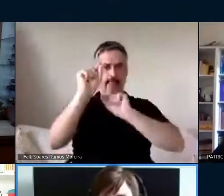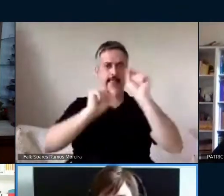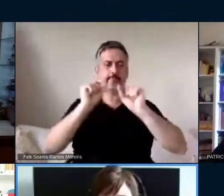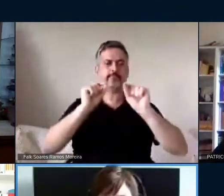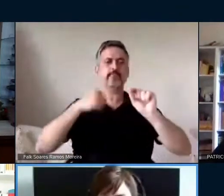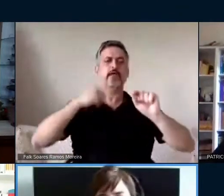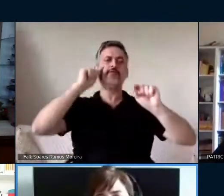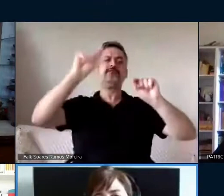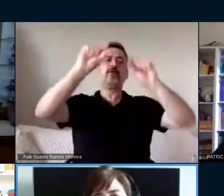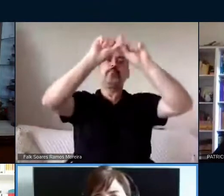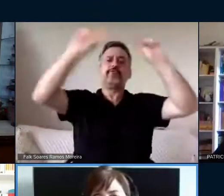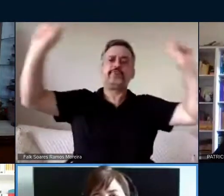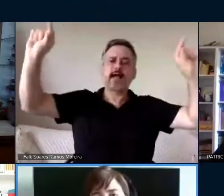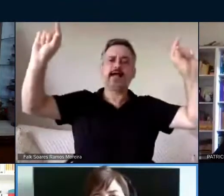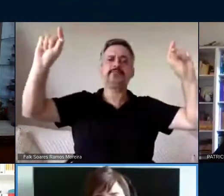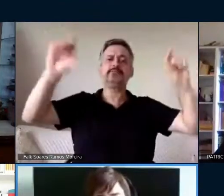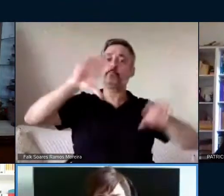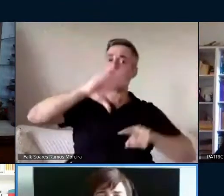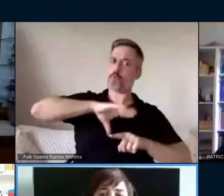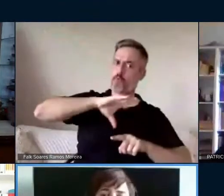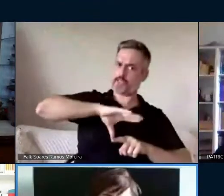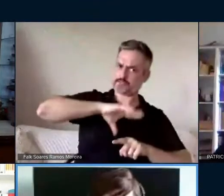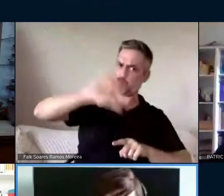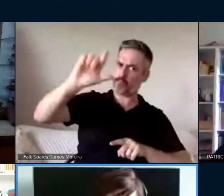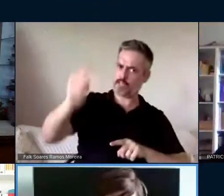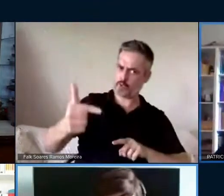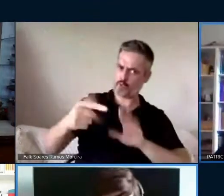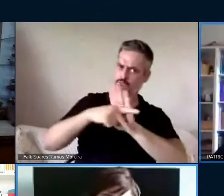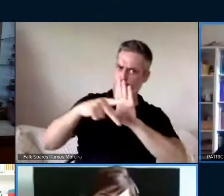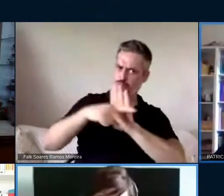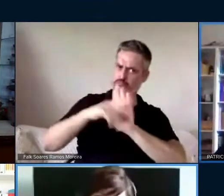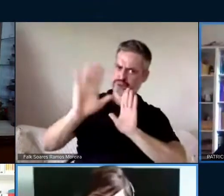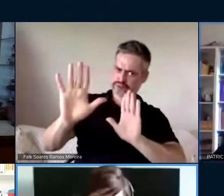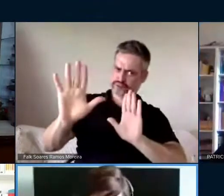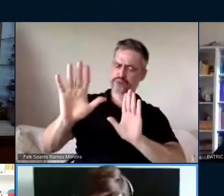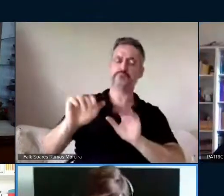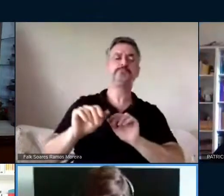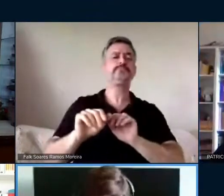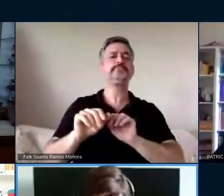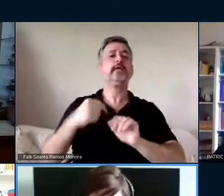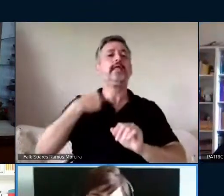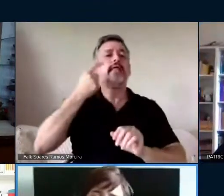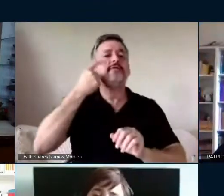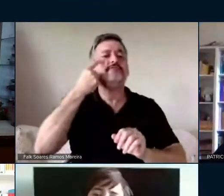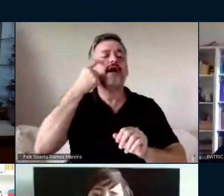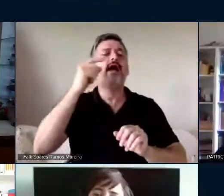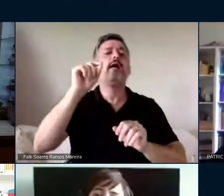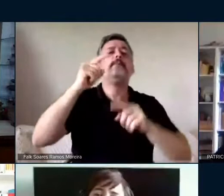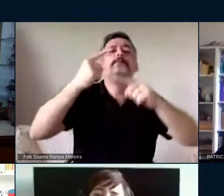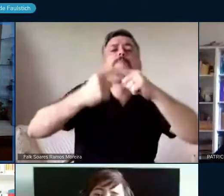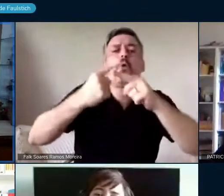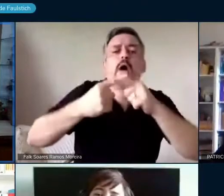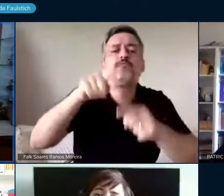pessoa, marcação. Então, eu sempre fazia uma provocação, colocava a frase em língua portuguesa,